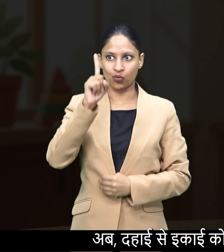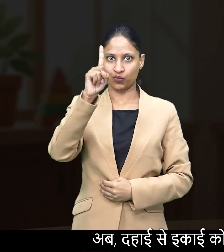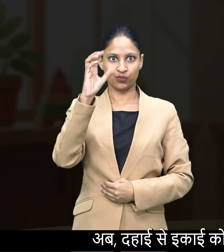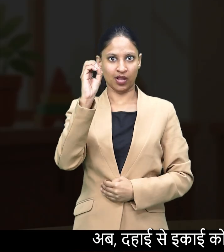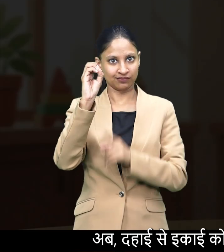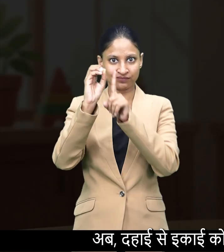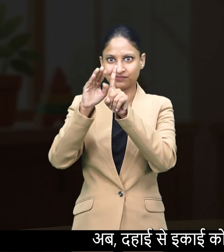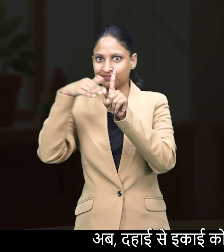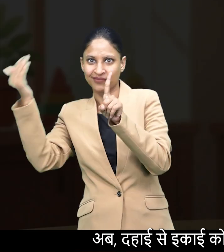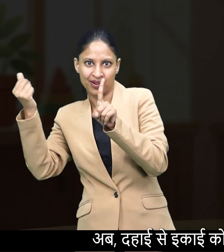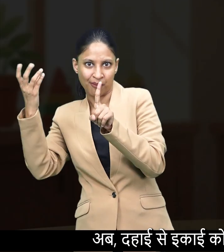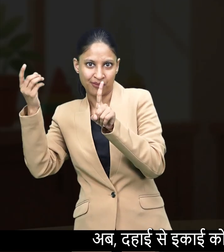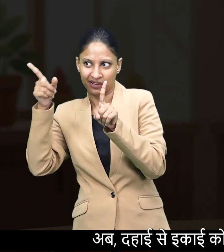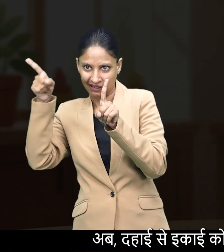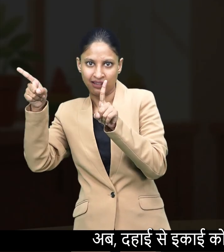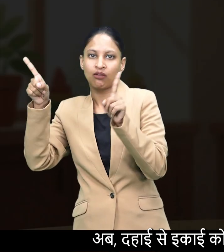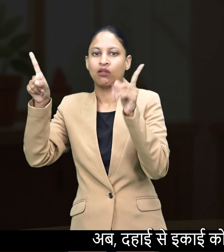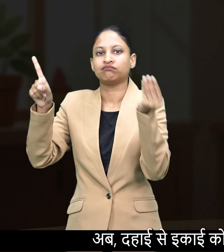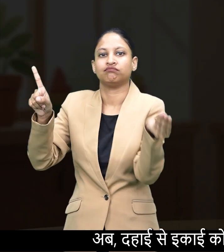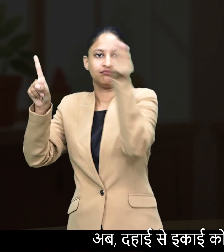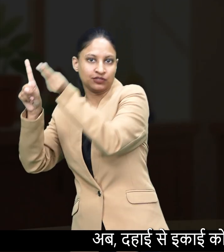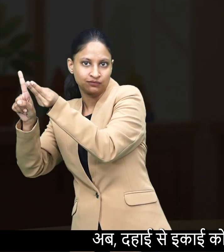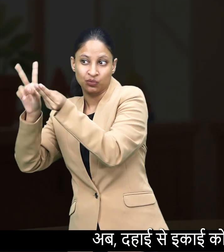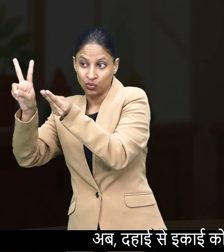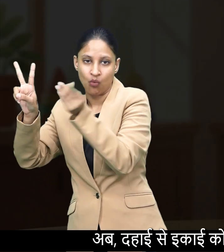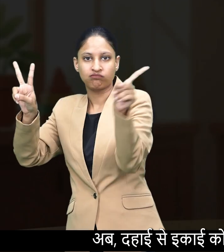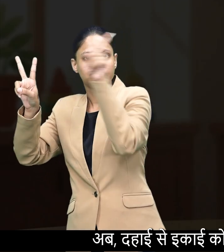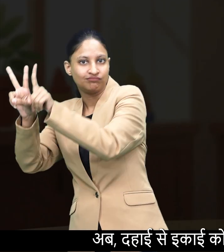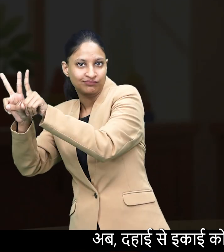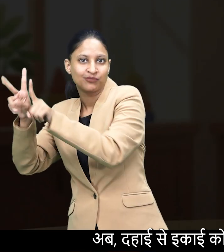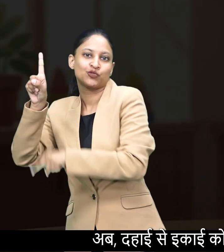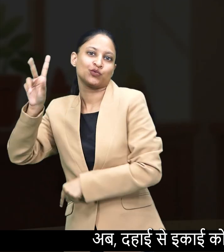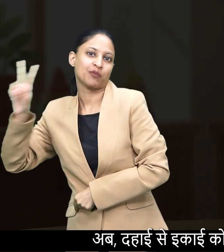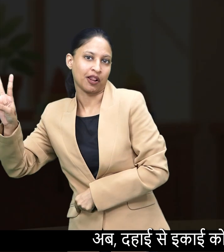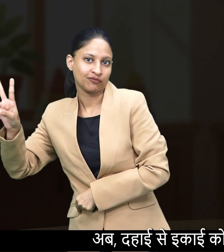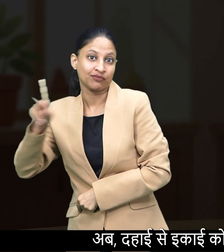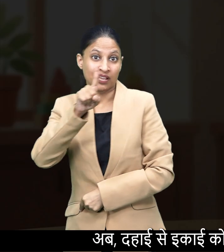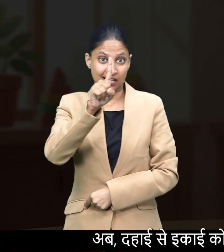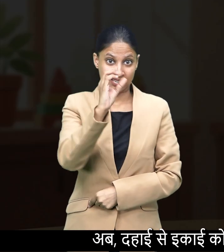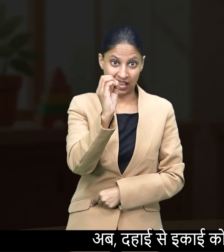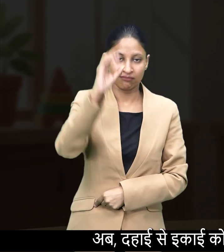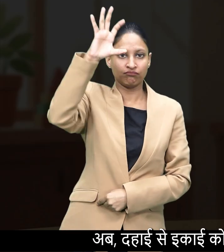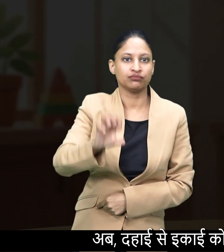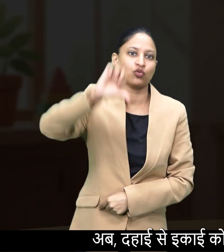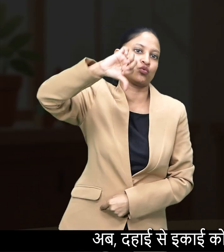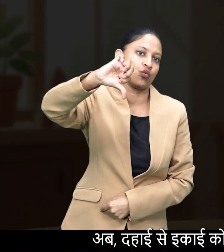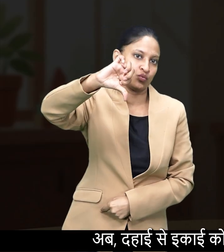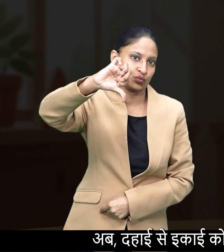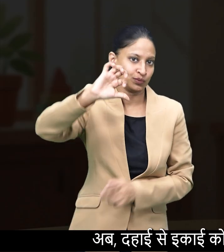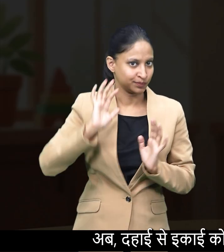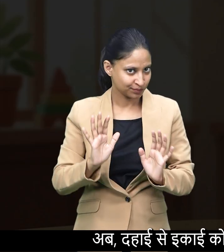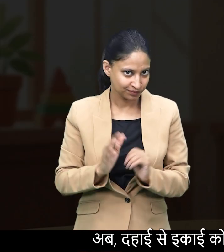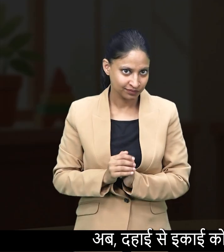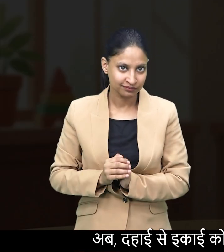अब दहाई से इकाई को 1 दे, इकाई 12 बन जाता है, दहाई 9 बन जाता है।